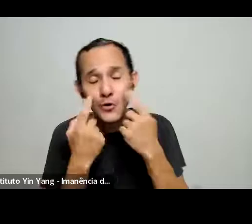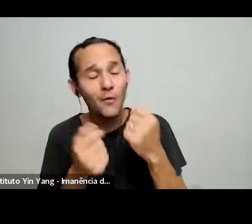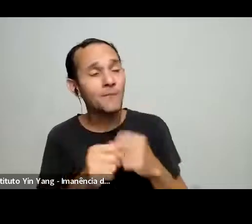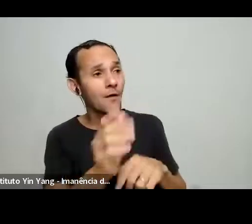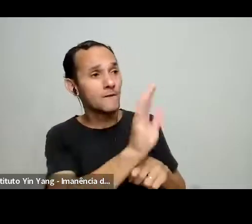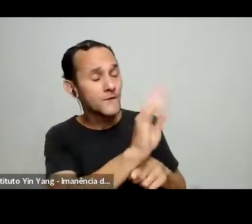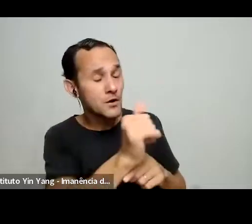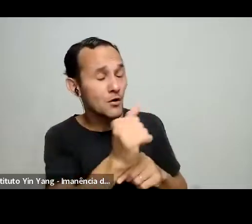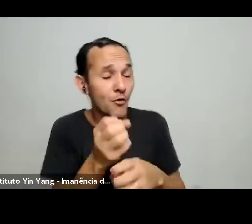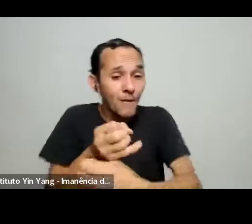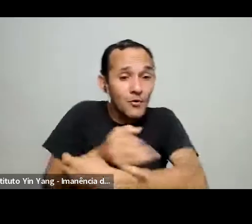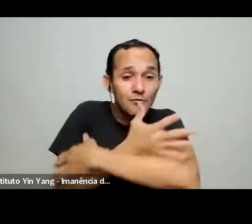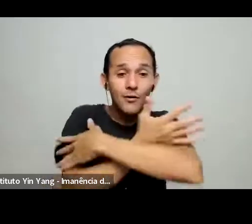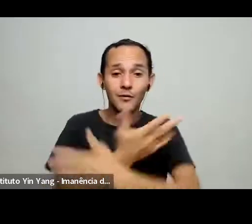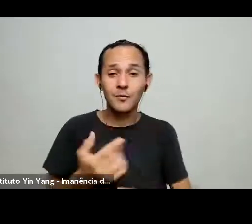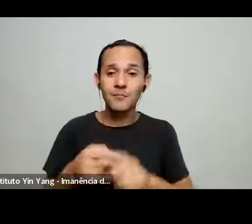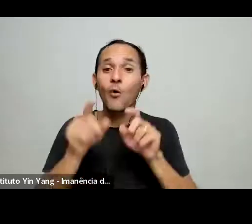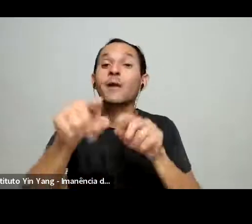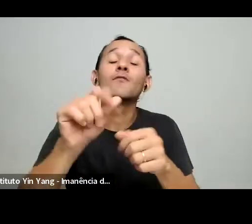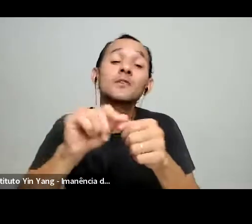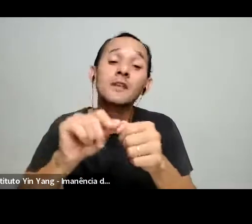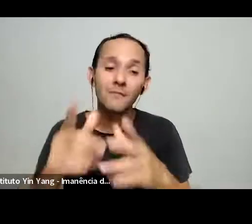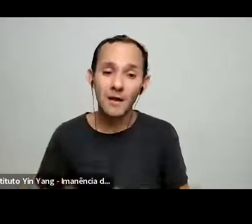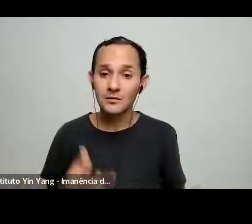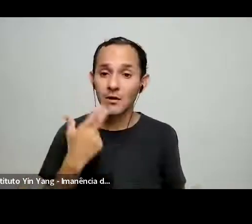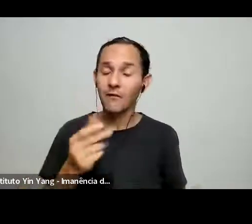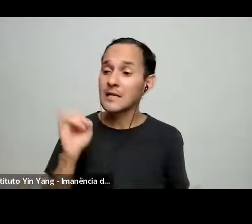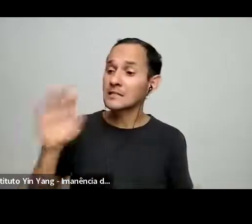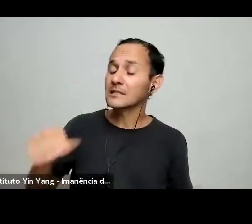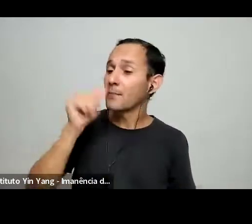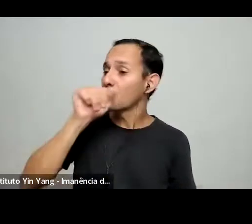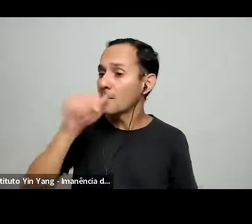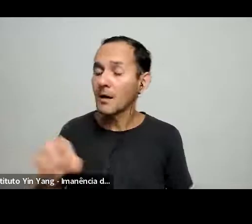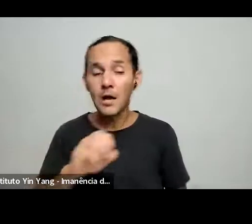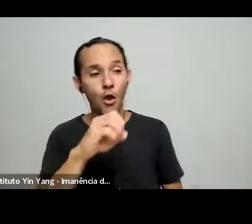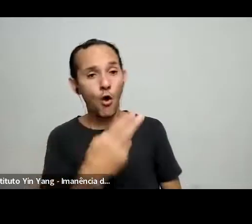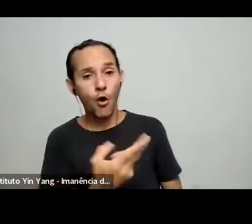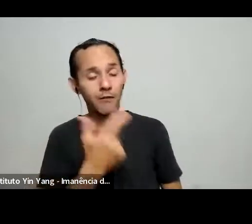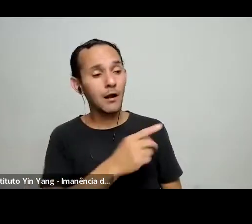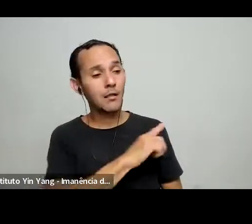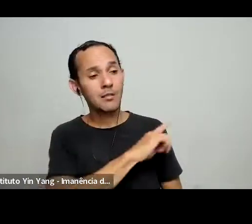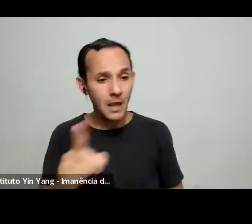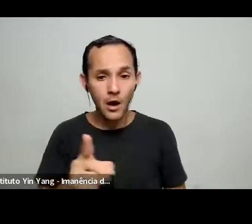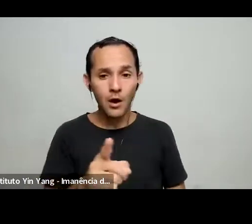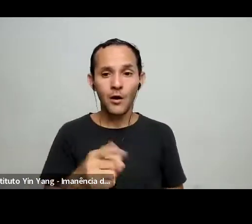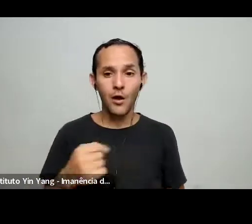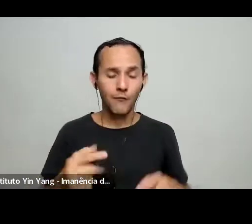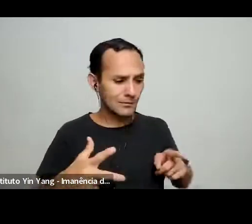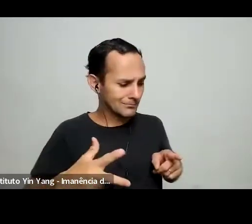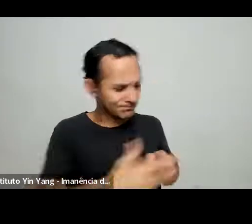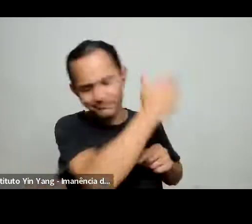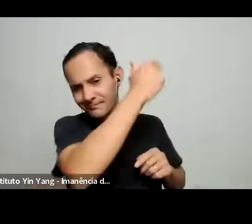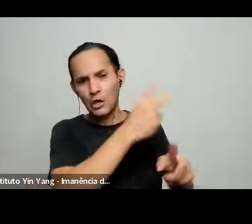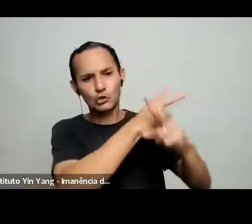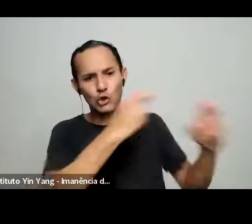eu me emociono. Agora, o que você faz se eu digo sim para minha mamãe ou se eu não vou cortar meus laços tóxicos com